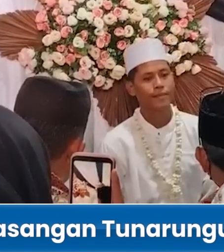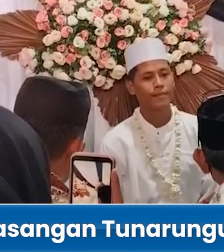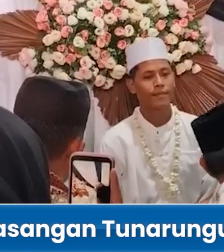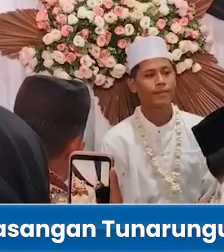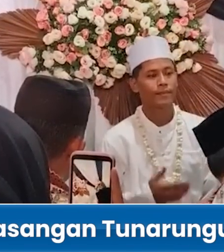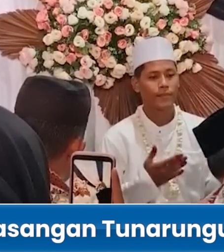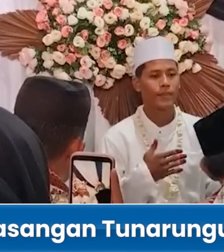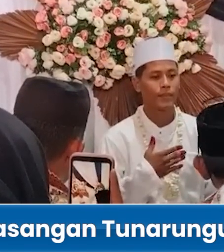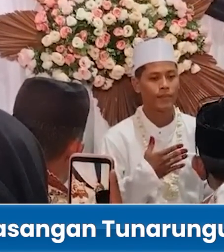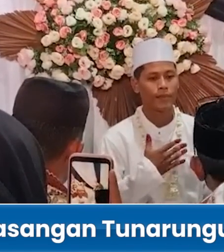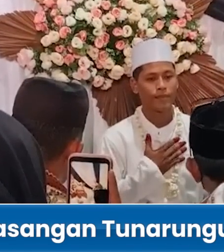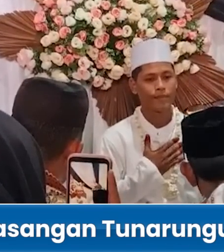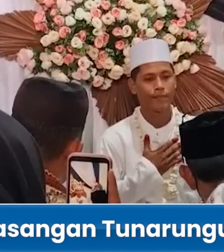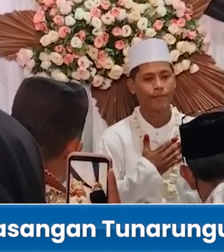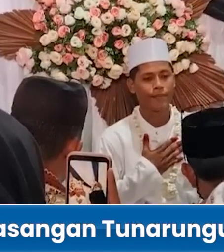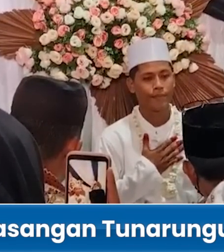memiliki kondisi yang mirip dengan keduanya.